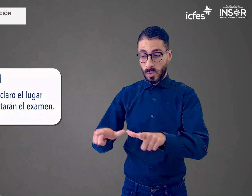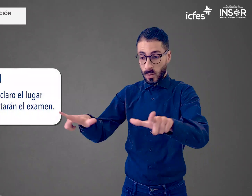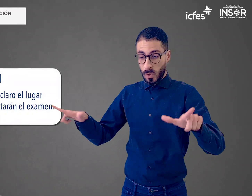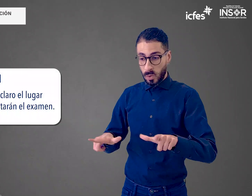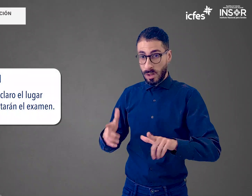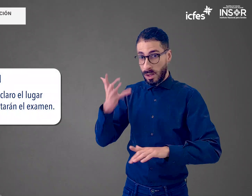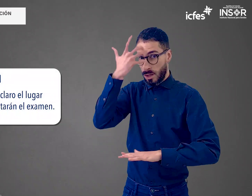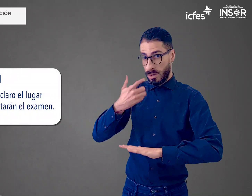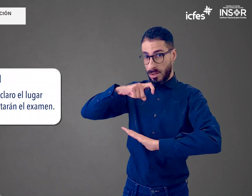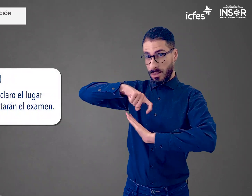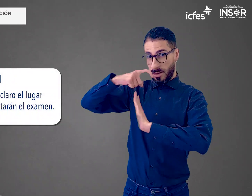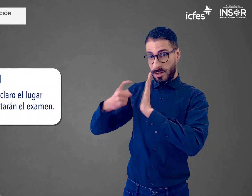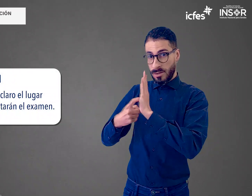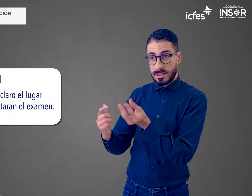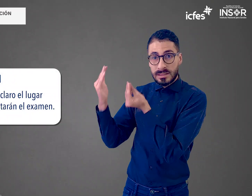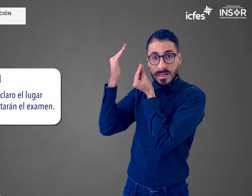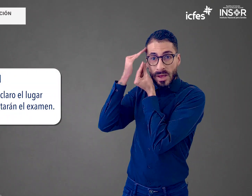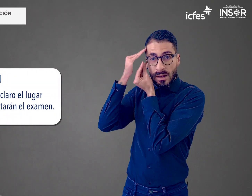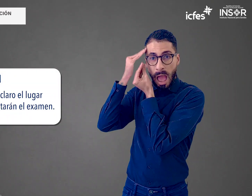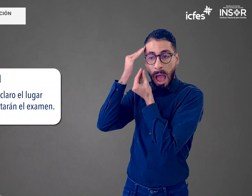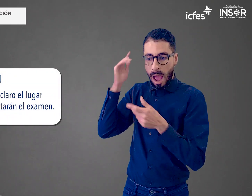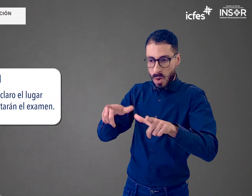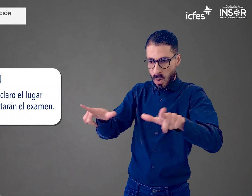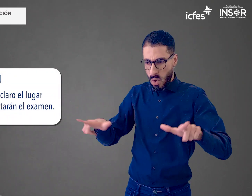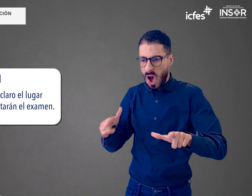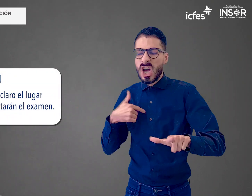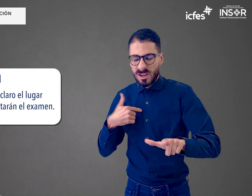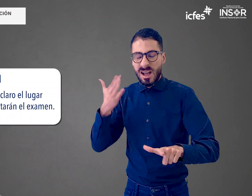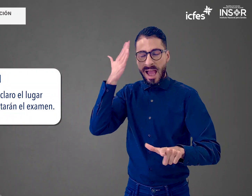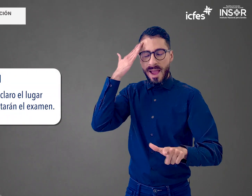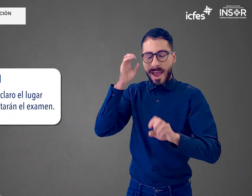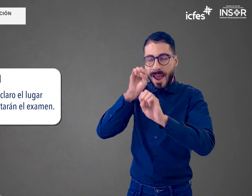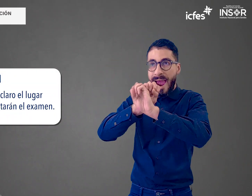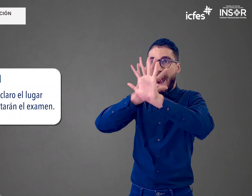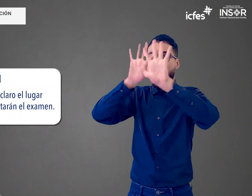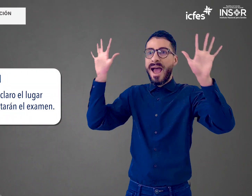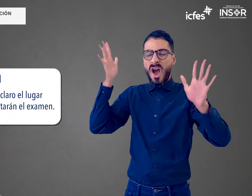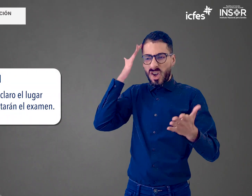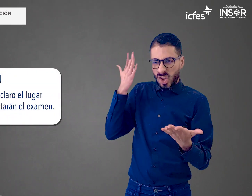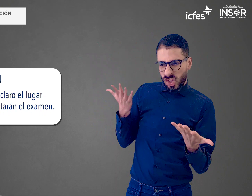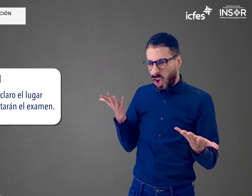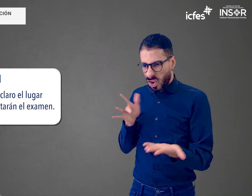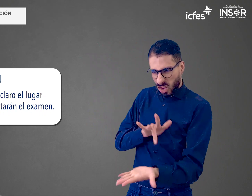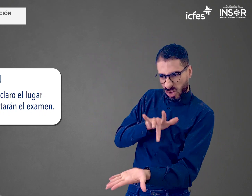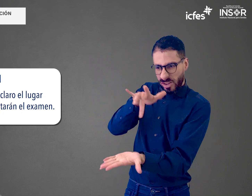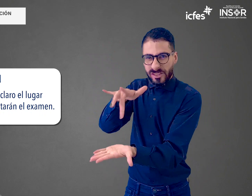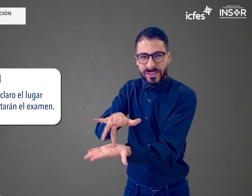Primero, deben tener claro el lugar en el que presentarán el examen.